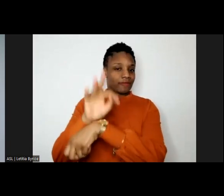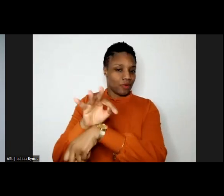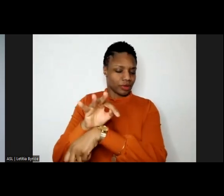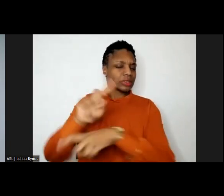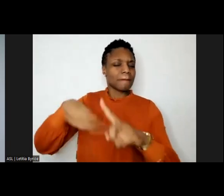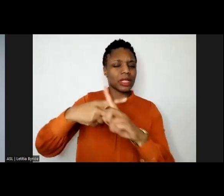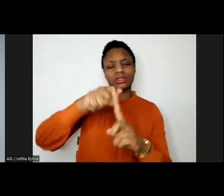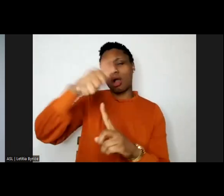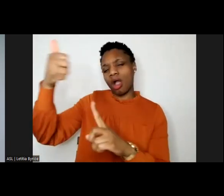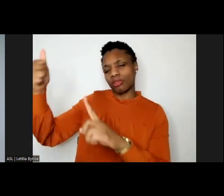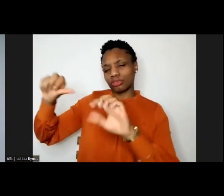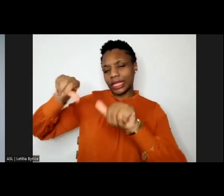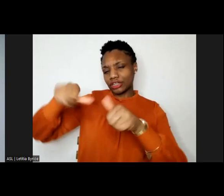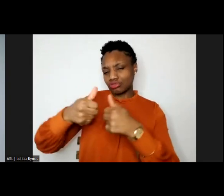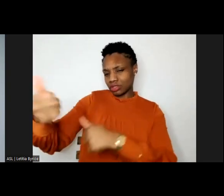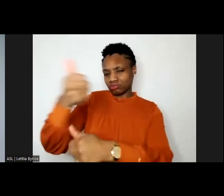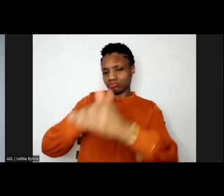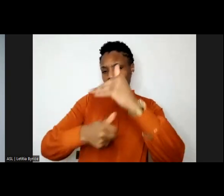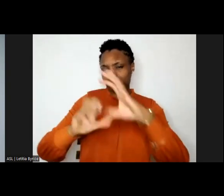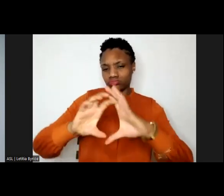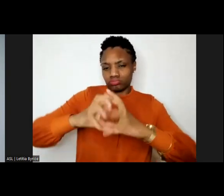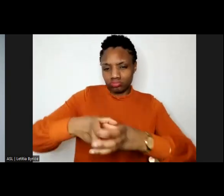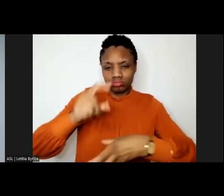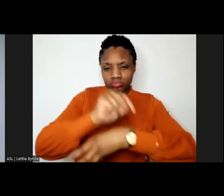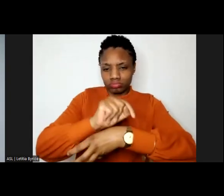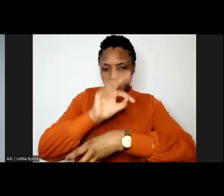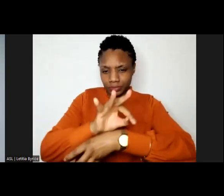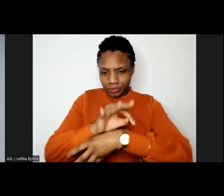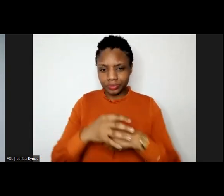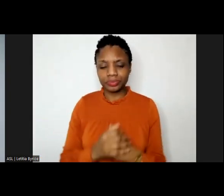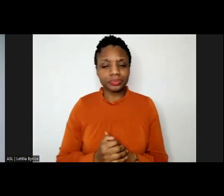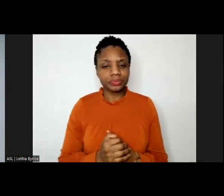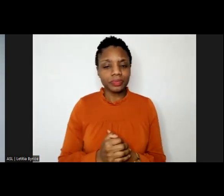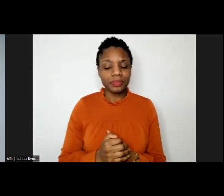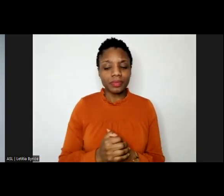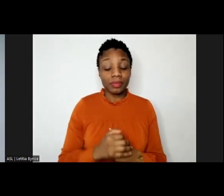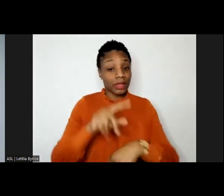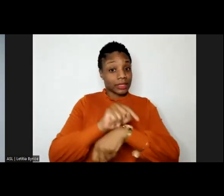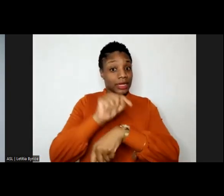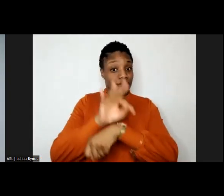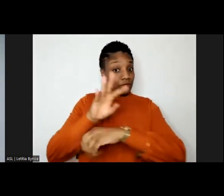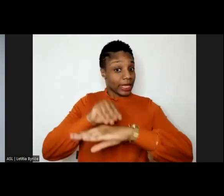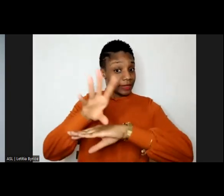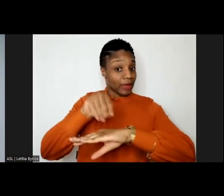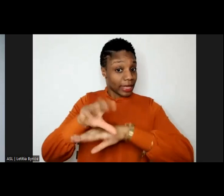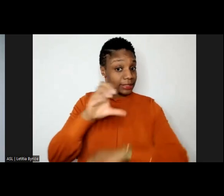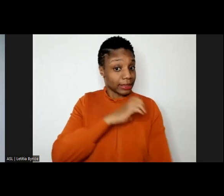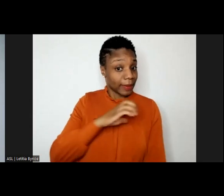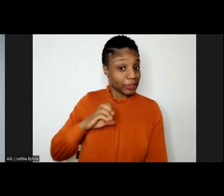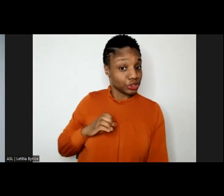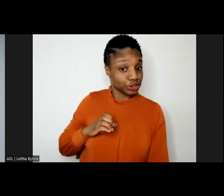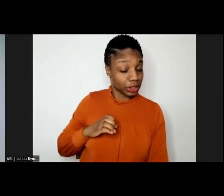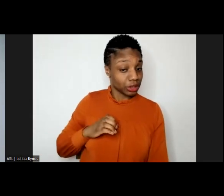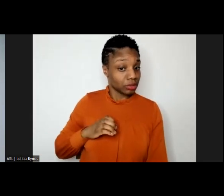están bajo esta ese grupo de trabajo y ellos están aconsejando a la